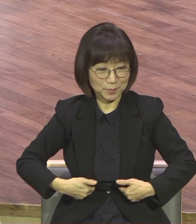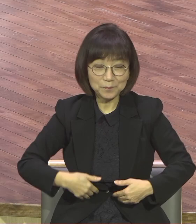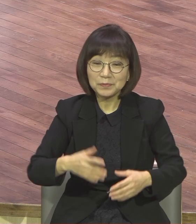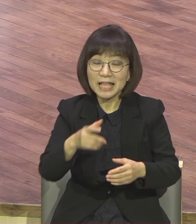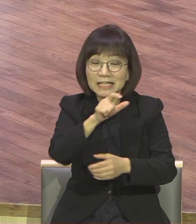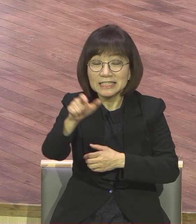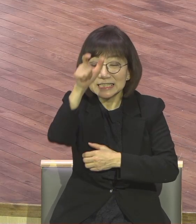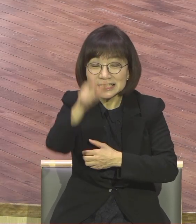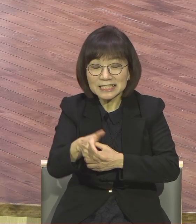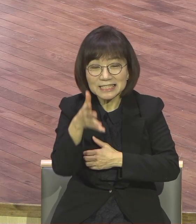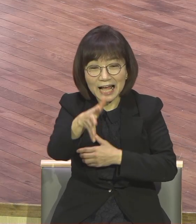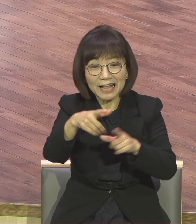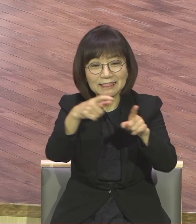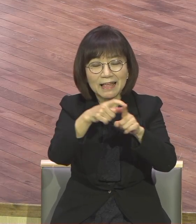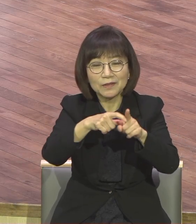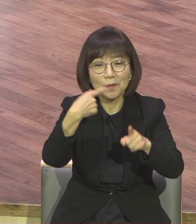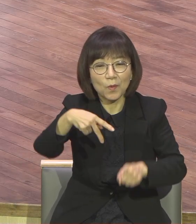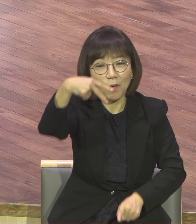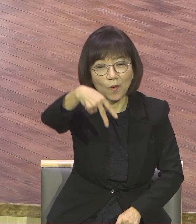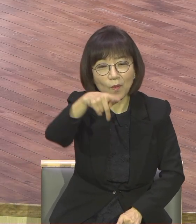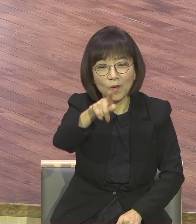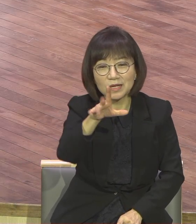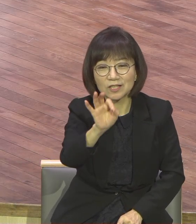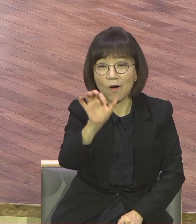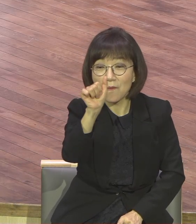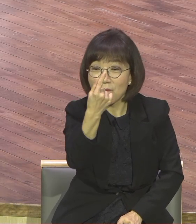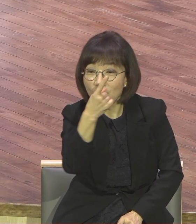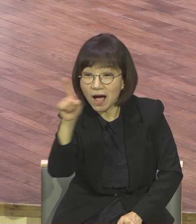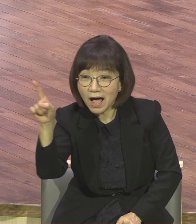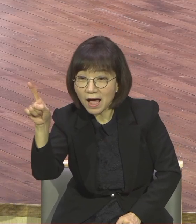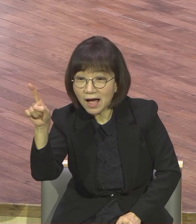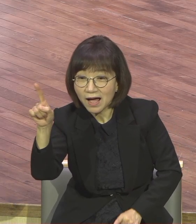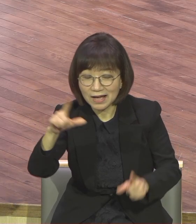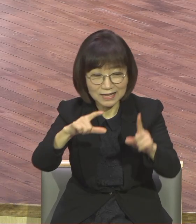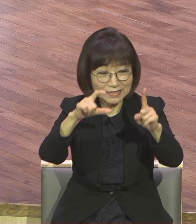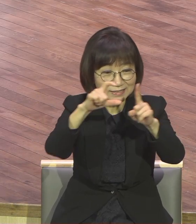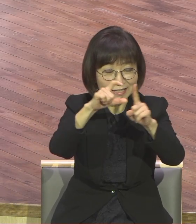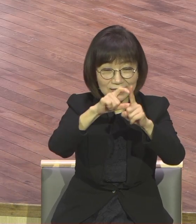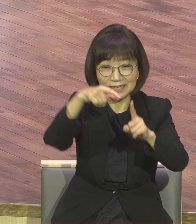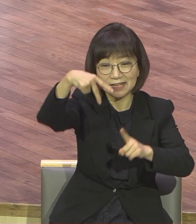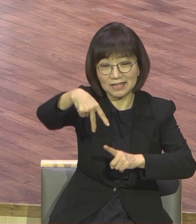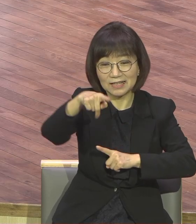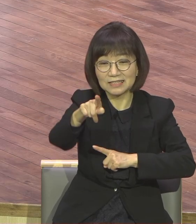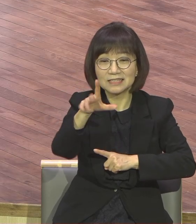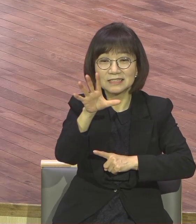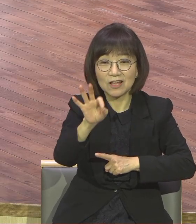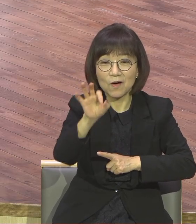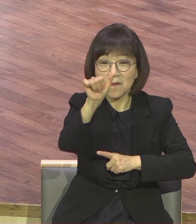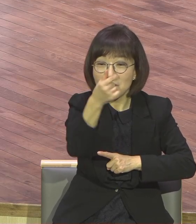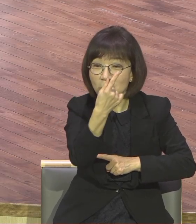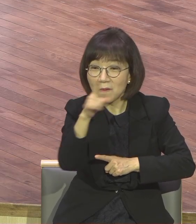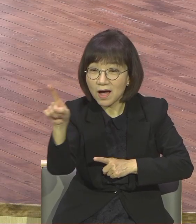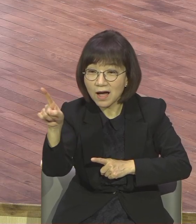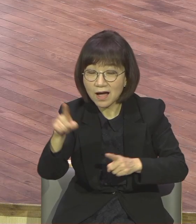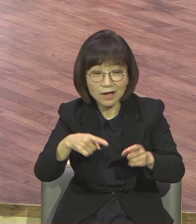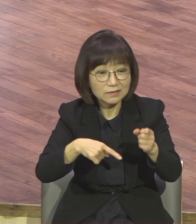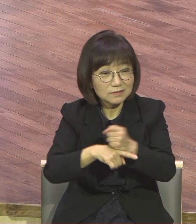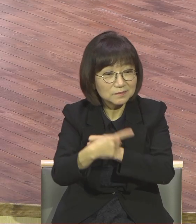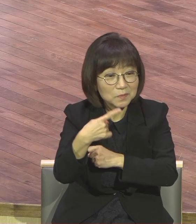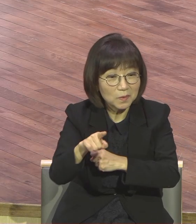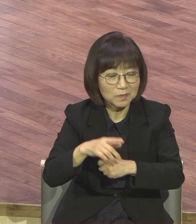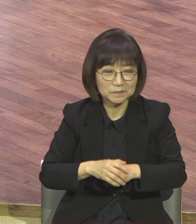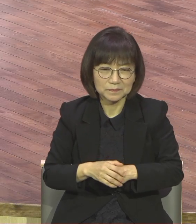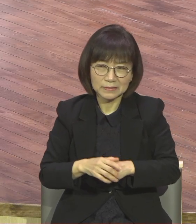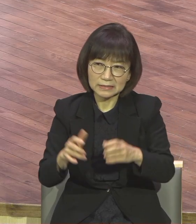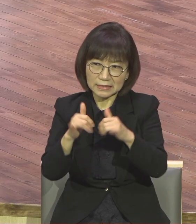표현하자면 성화의 삶에 대해서 사도 바울이 언급을 하고 있다. 성화라는 것은